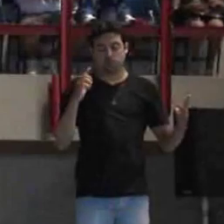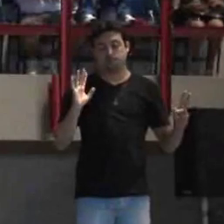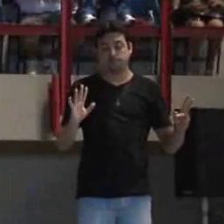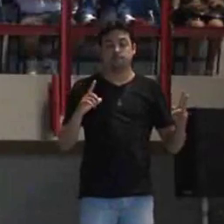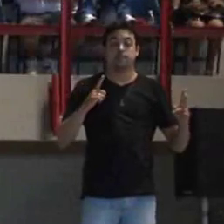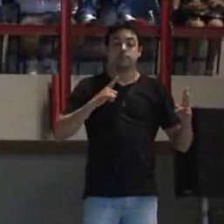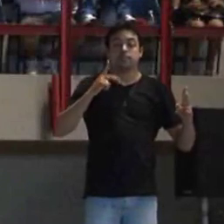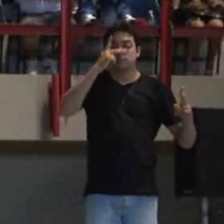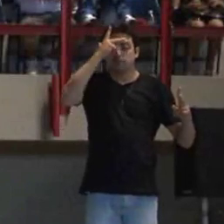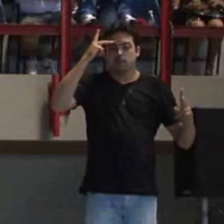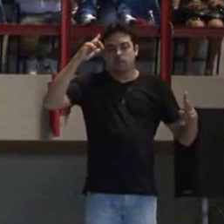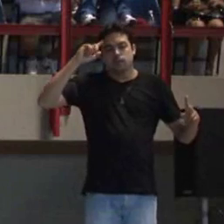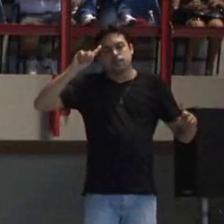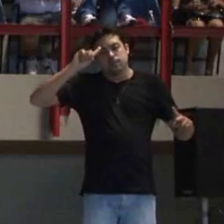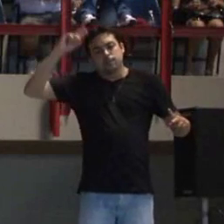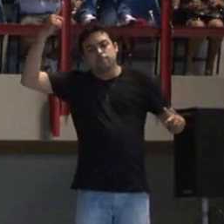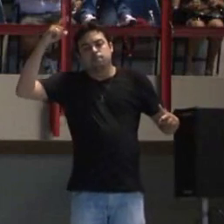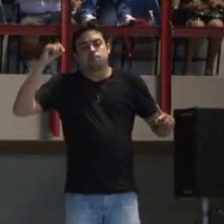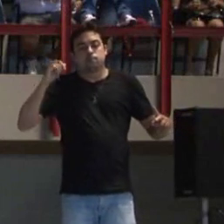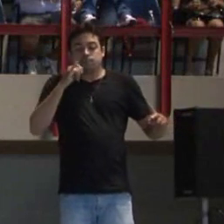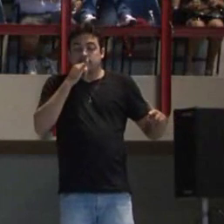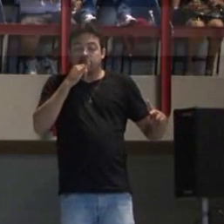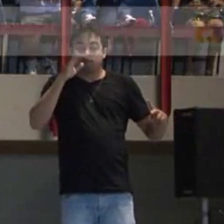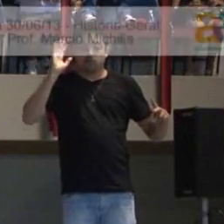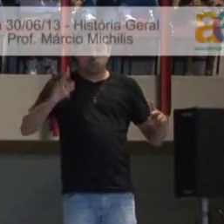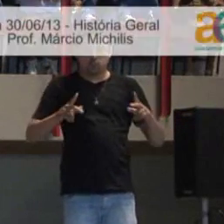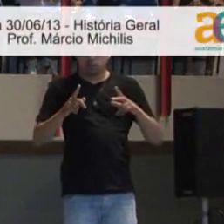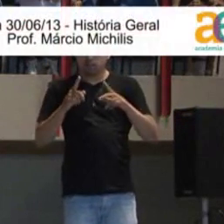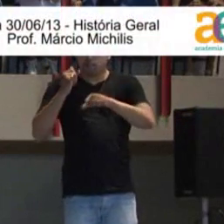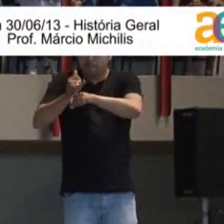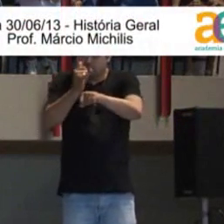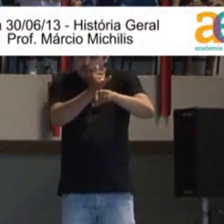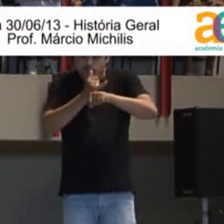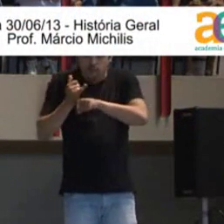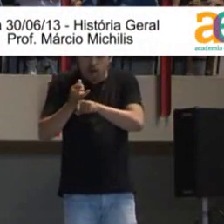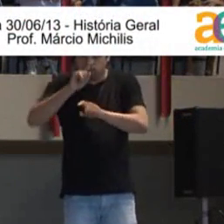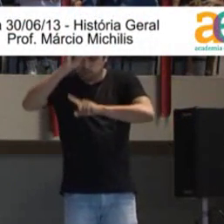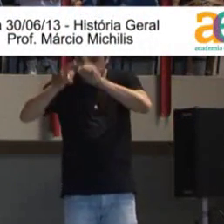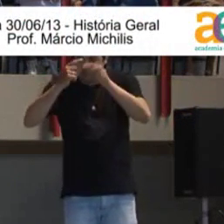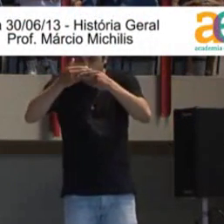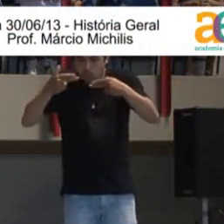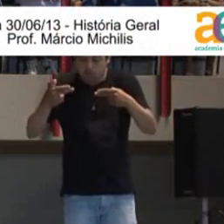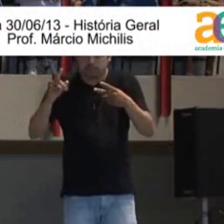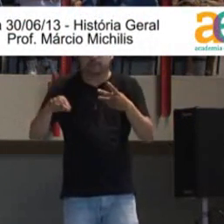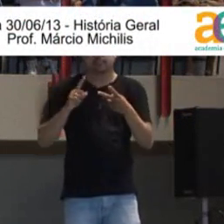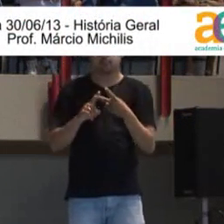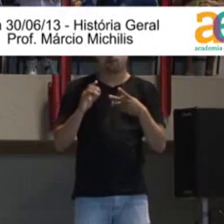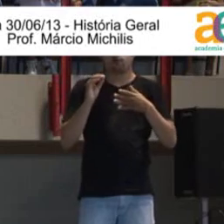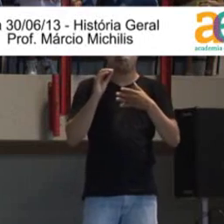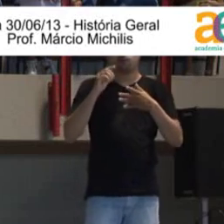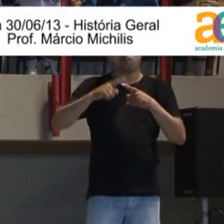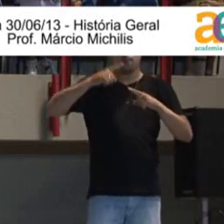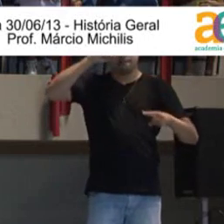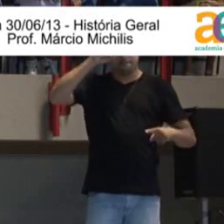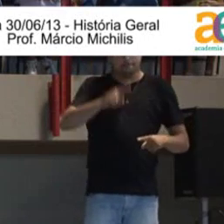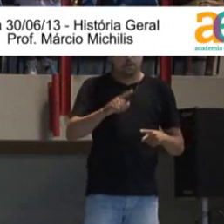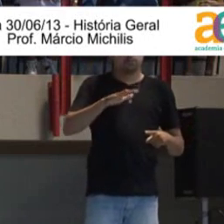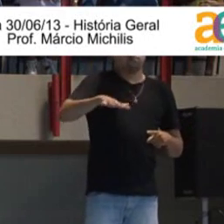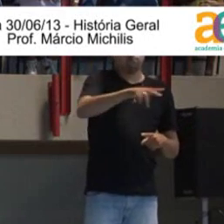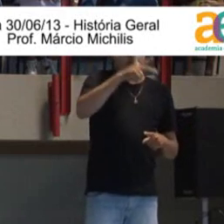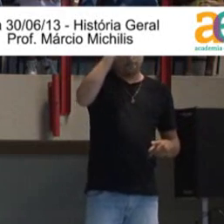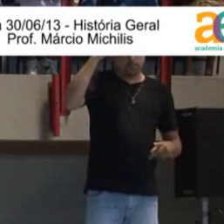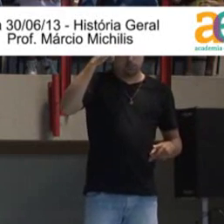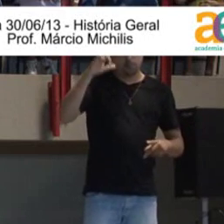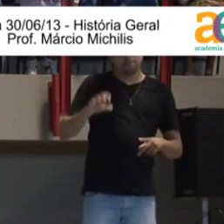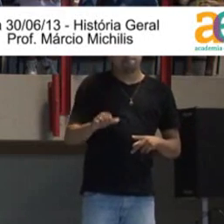Então o ser humano começou a desenvolver minérios, a idade dos metais, e aí faltava ele duas coisas. Quando você manda em alguém, a melhor